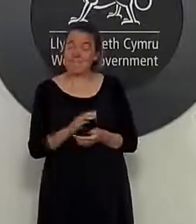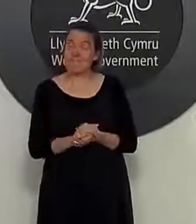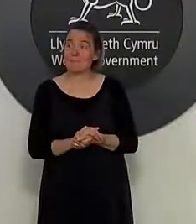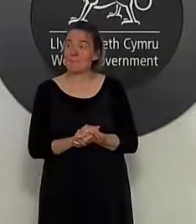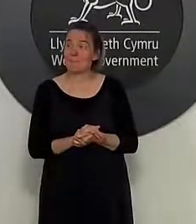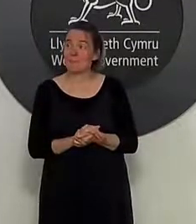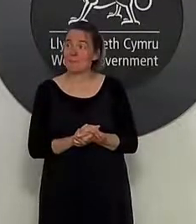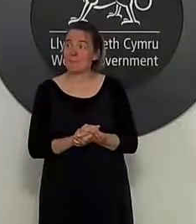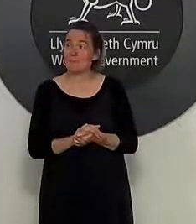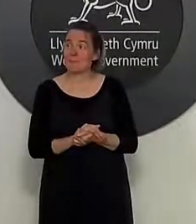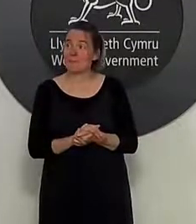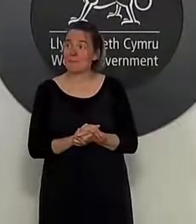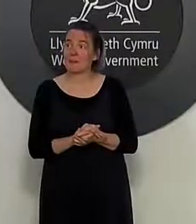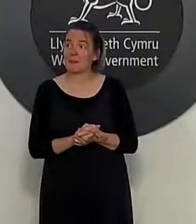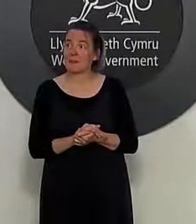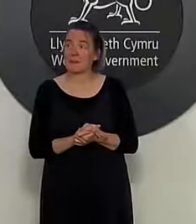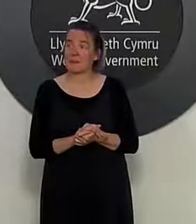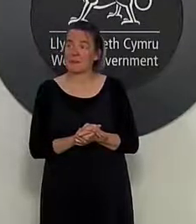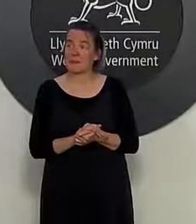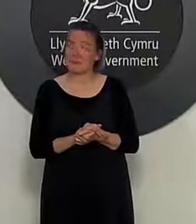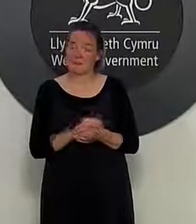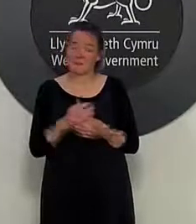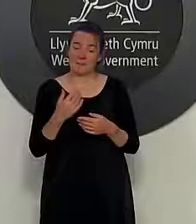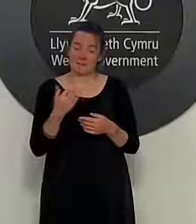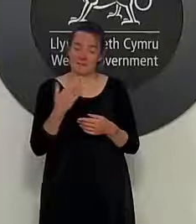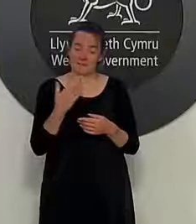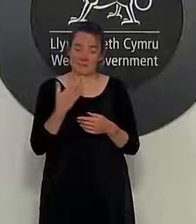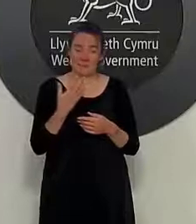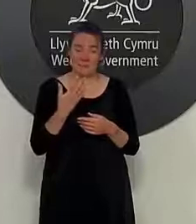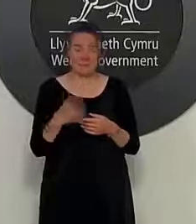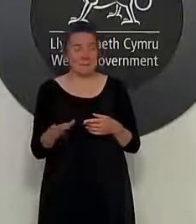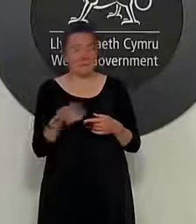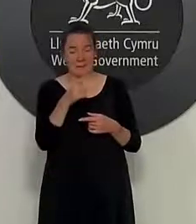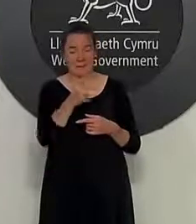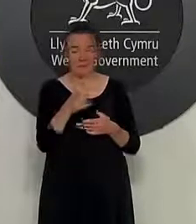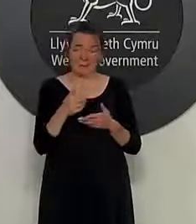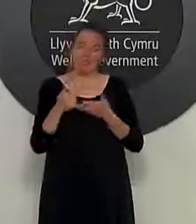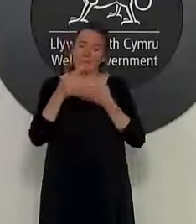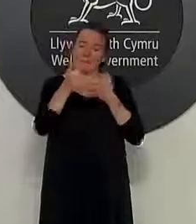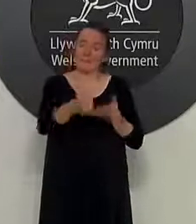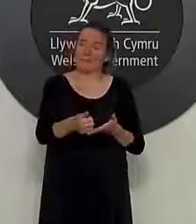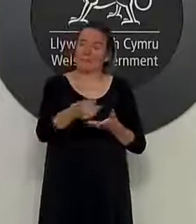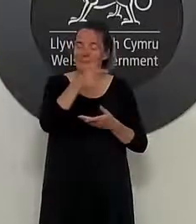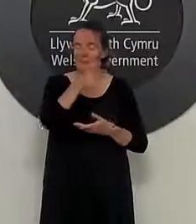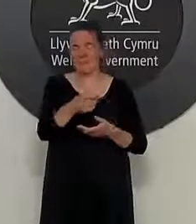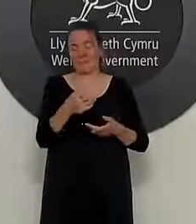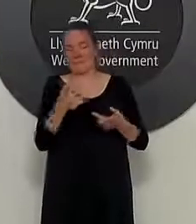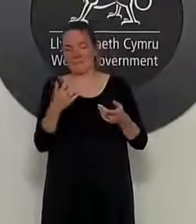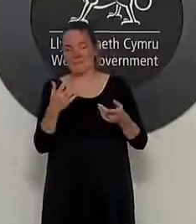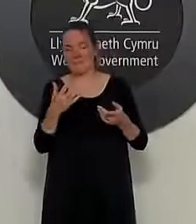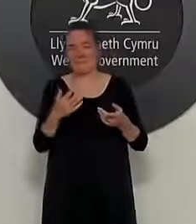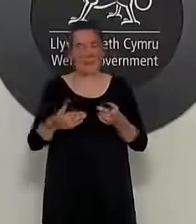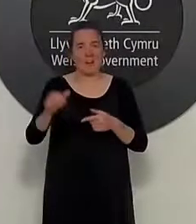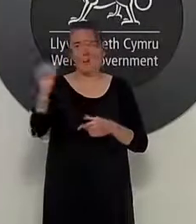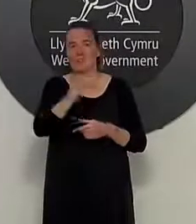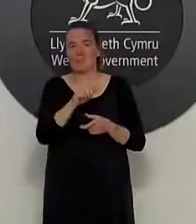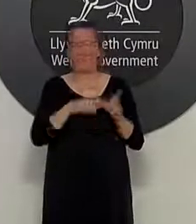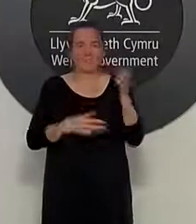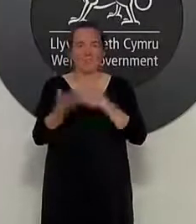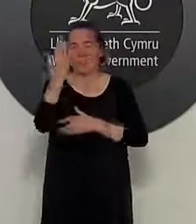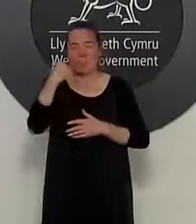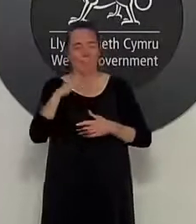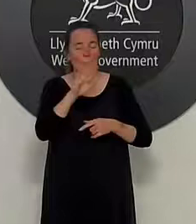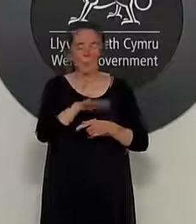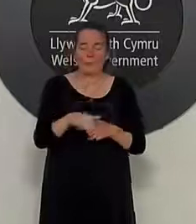STV, fi'n credu ers iddyn nhw cofleidio fe yn y wiriniaeth Iwerddon canlynedd yn ôl. A dyna